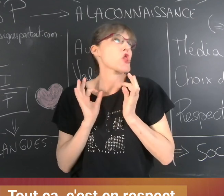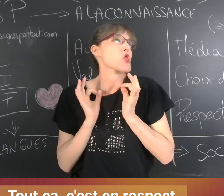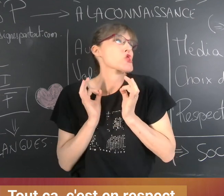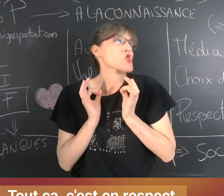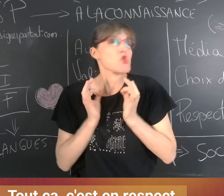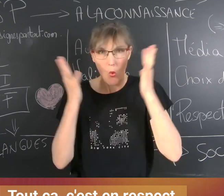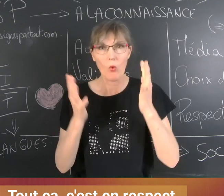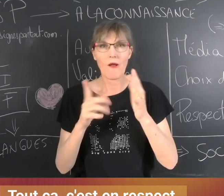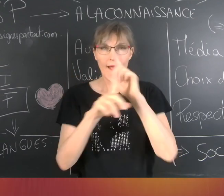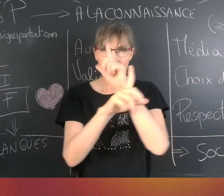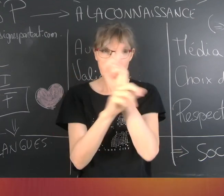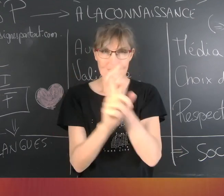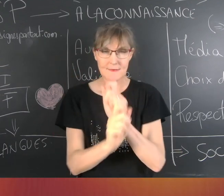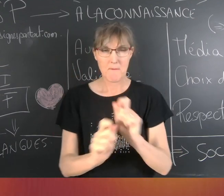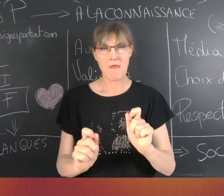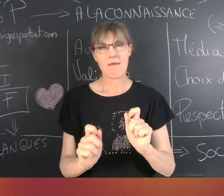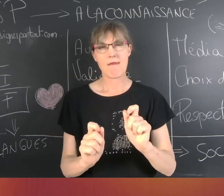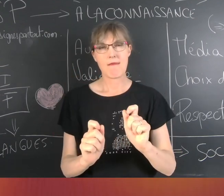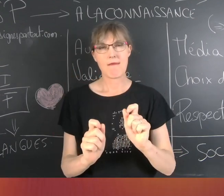ça, c'est en respect